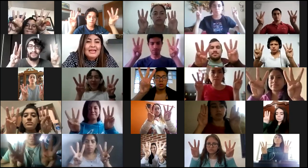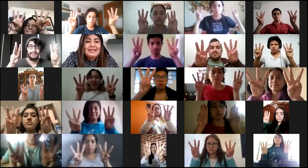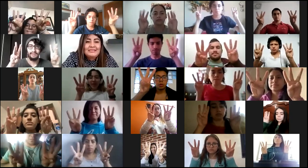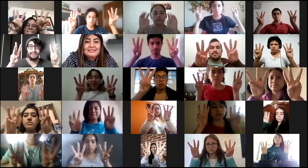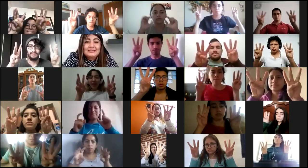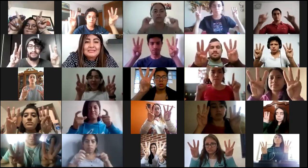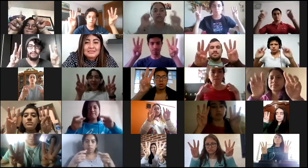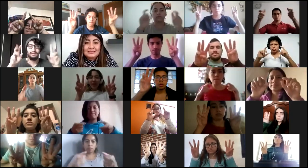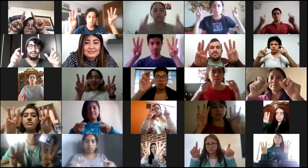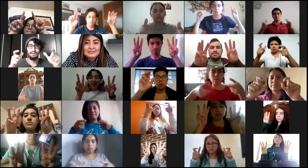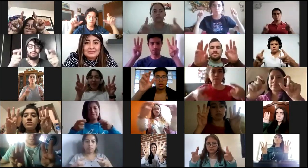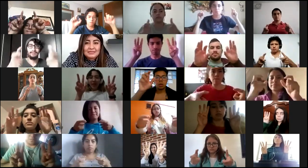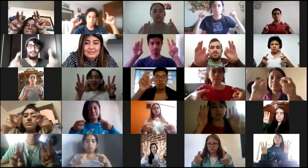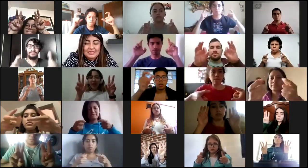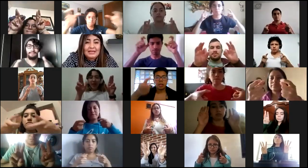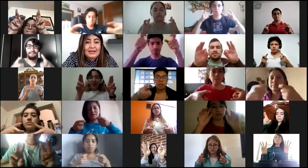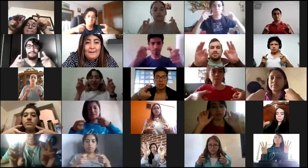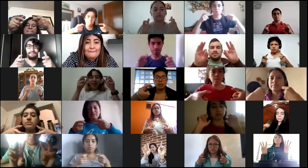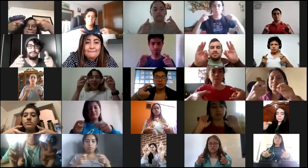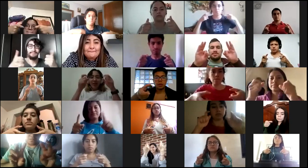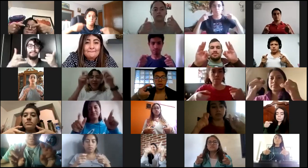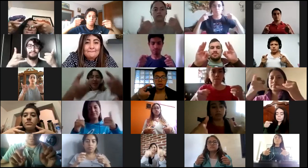X. Y.